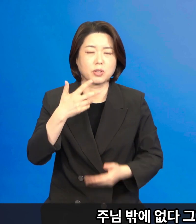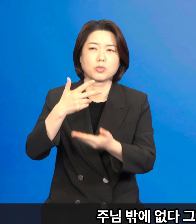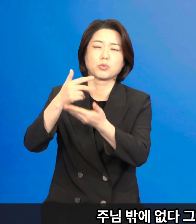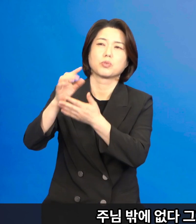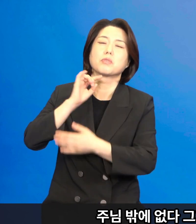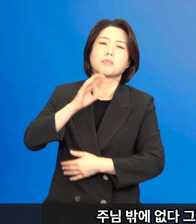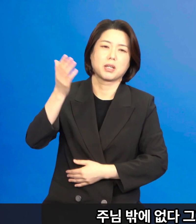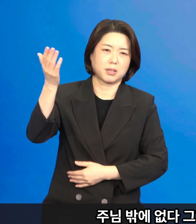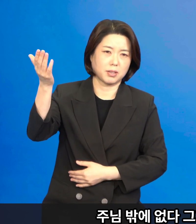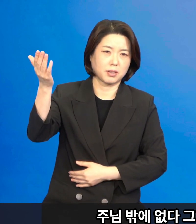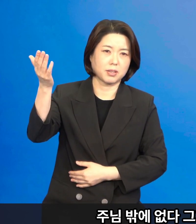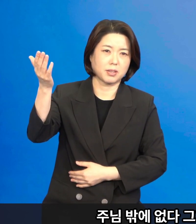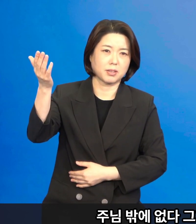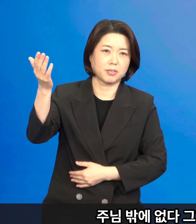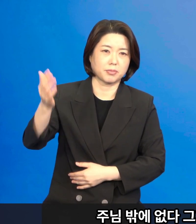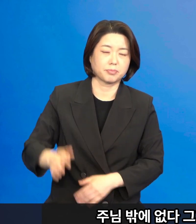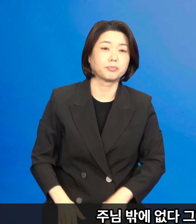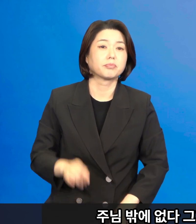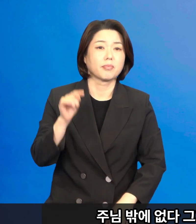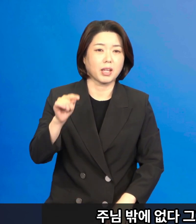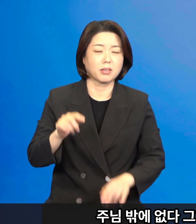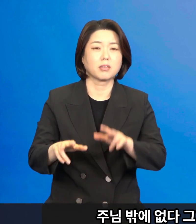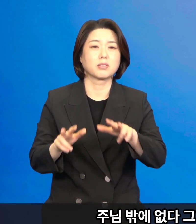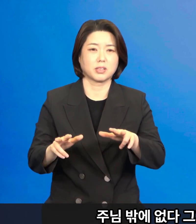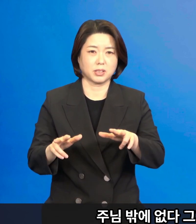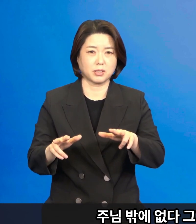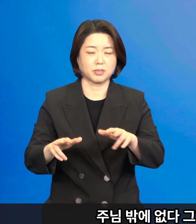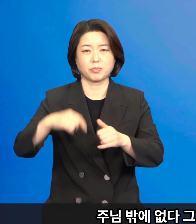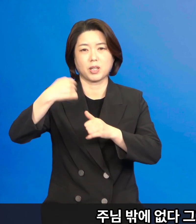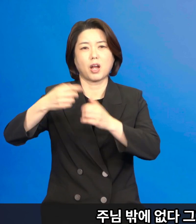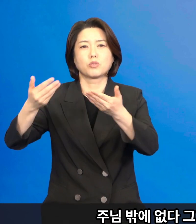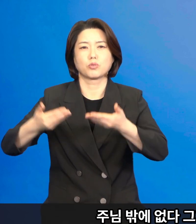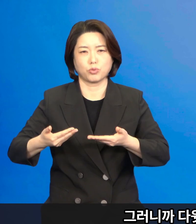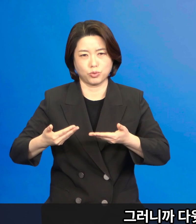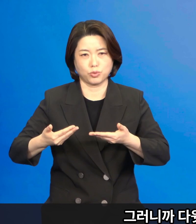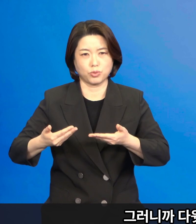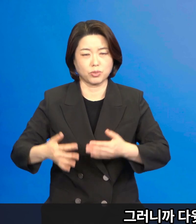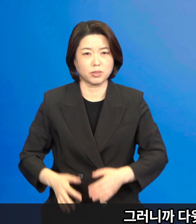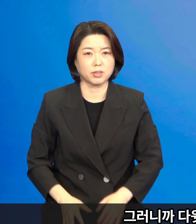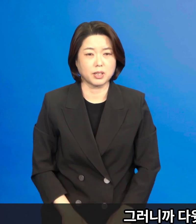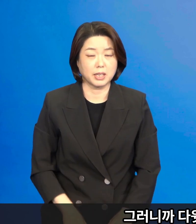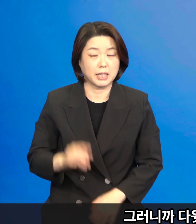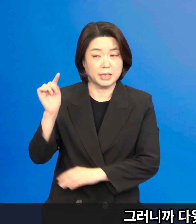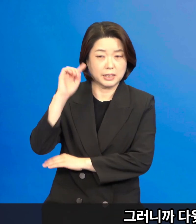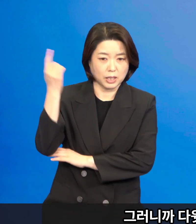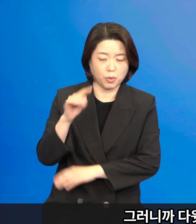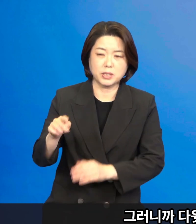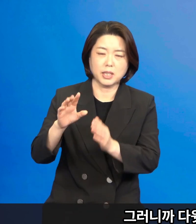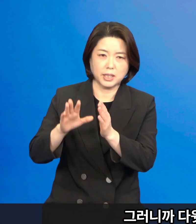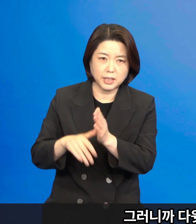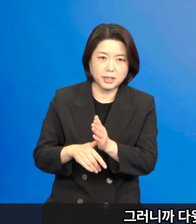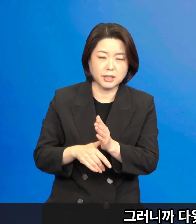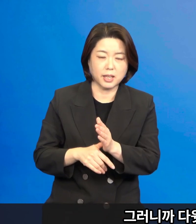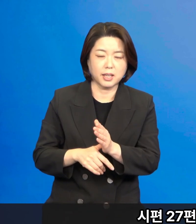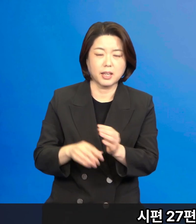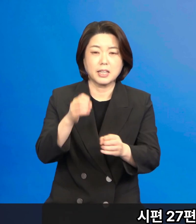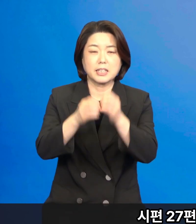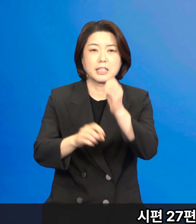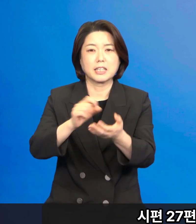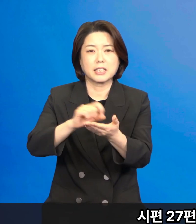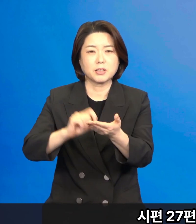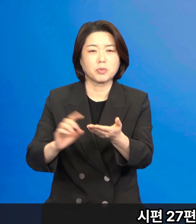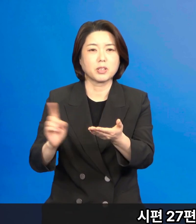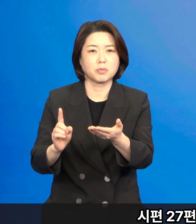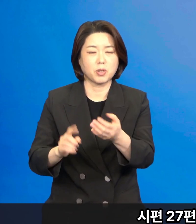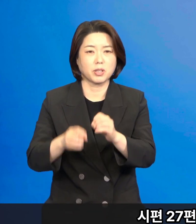주님밖에 없다. 그거를 지금 가르치시는 거예요. 그러니까 다윗이 이때에 지은 시편이